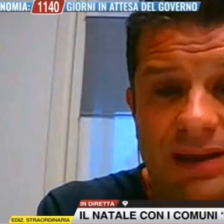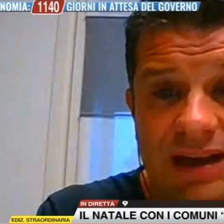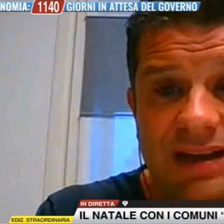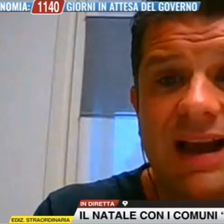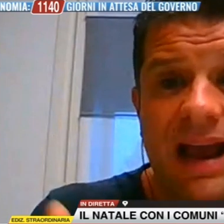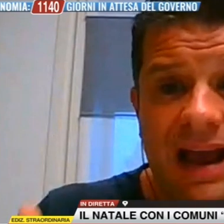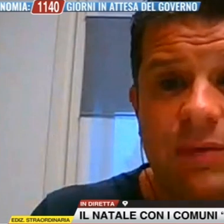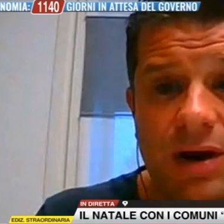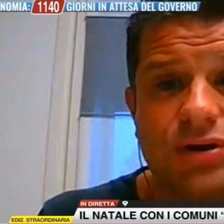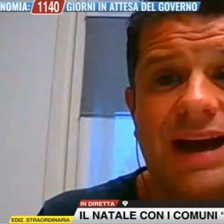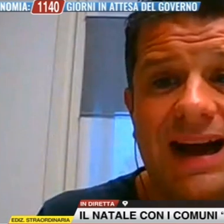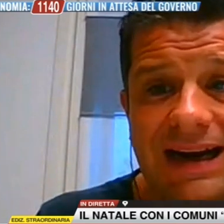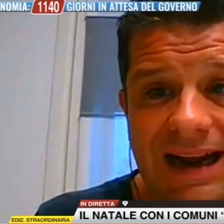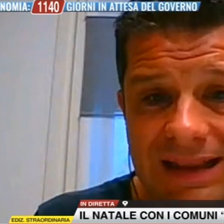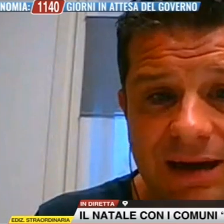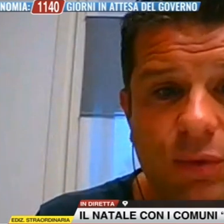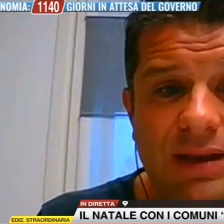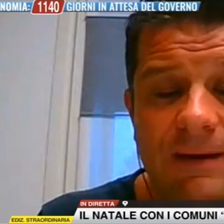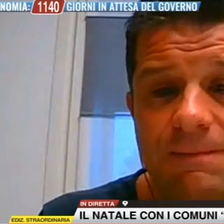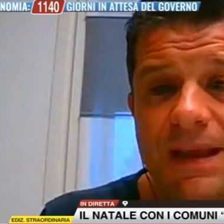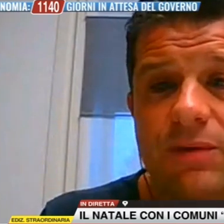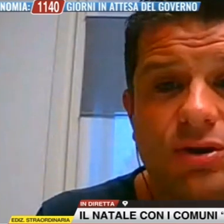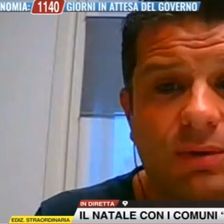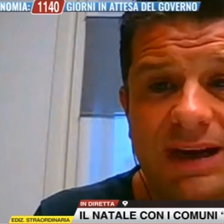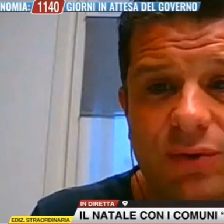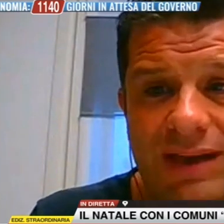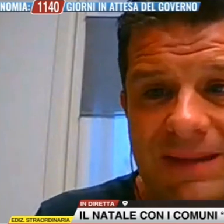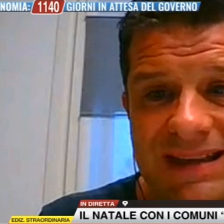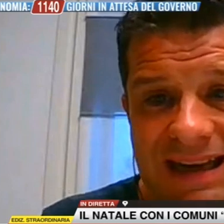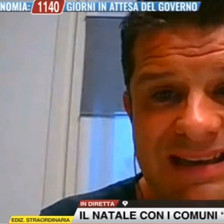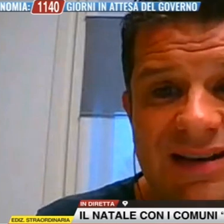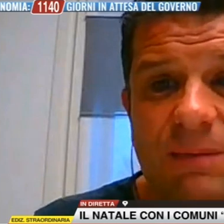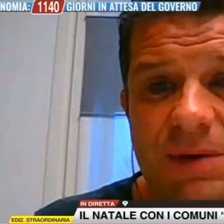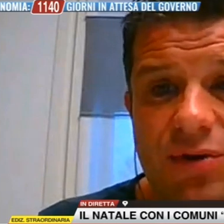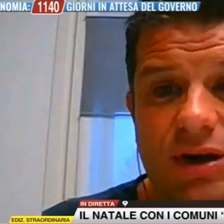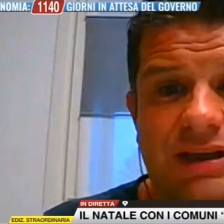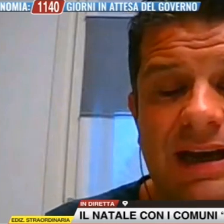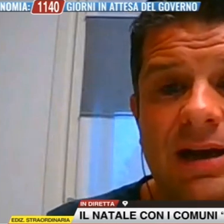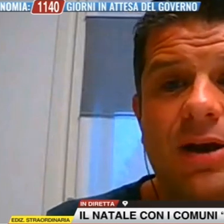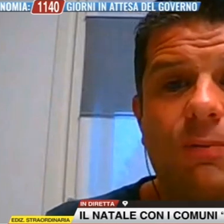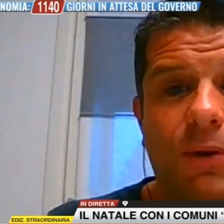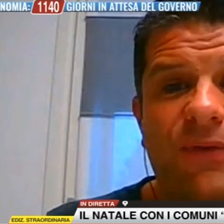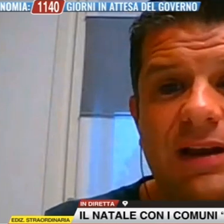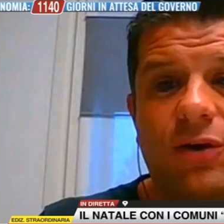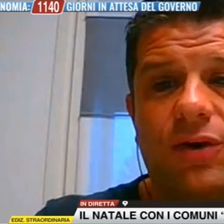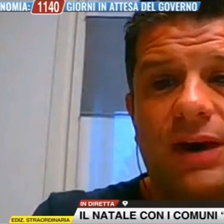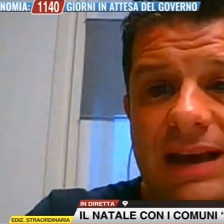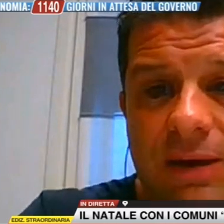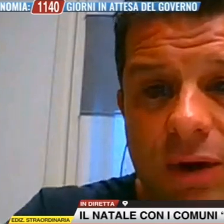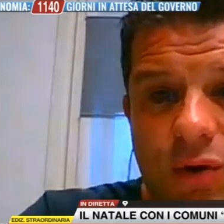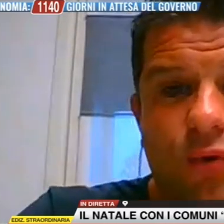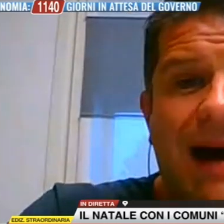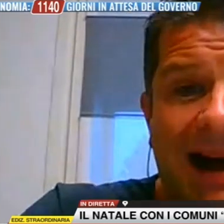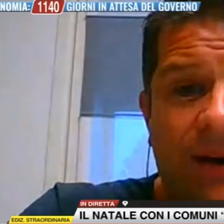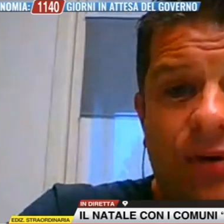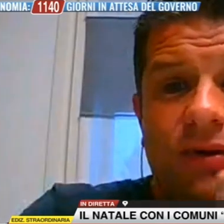figli, eccetera, è una cosa acclarata. Quindi in questo momento di emergenza io capisco che c'è un profilo che è